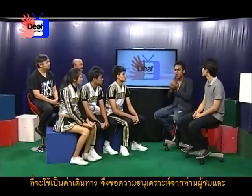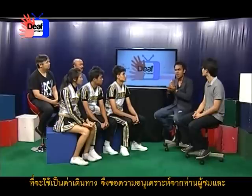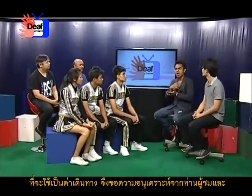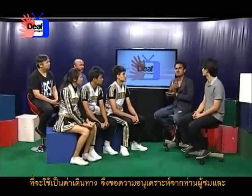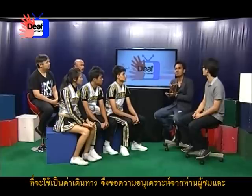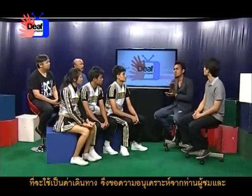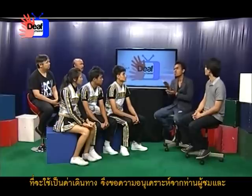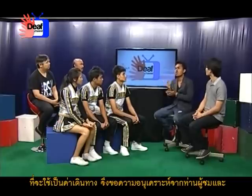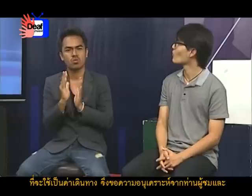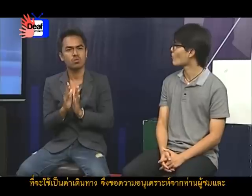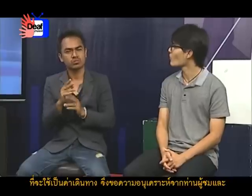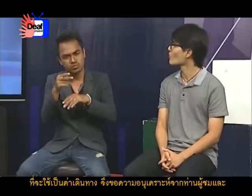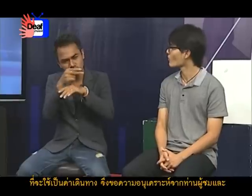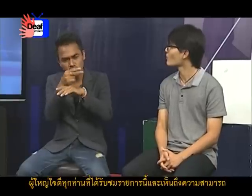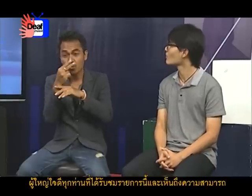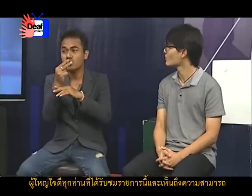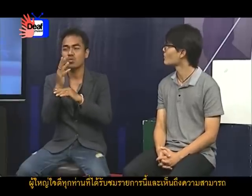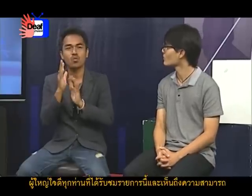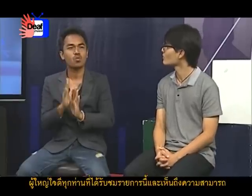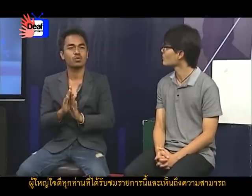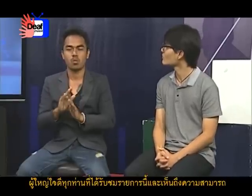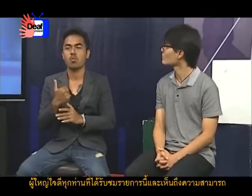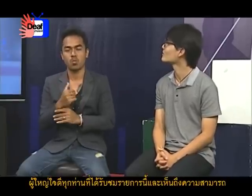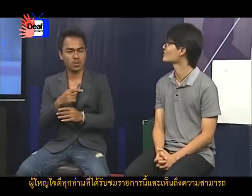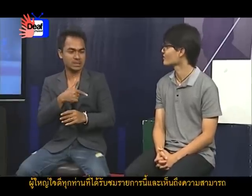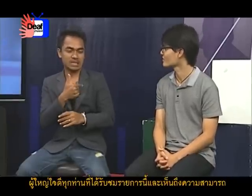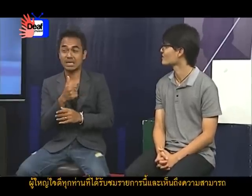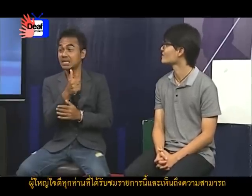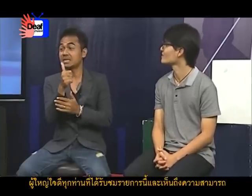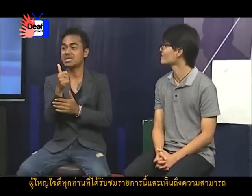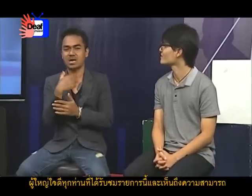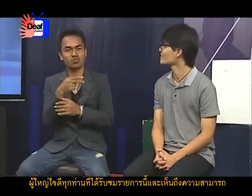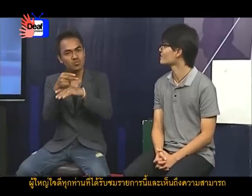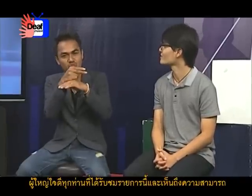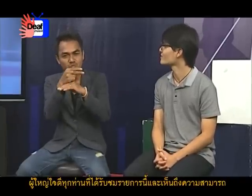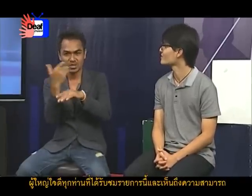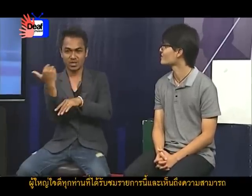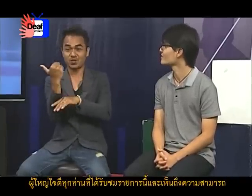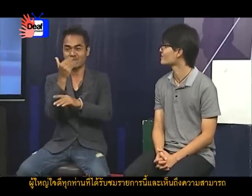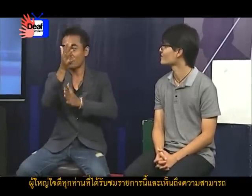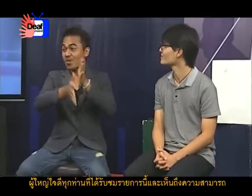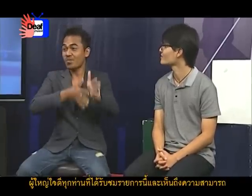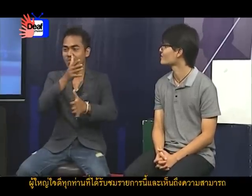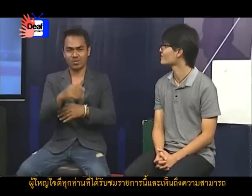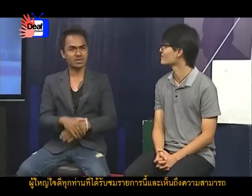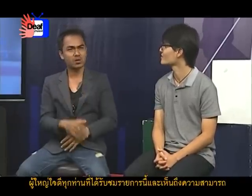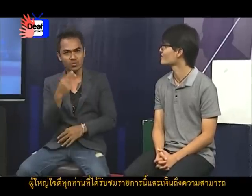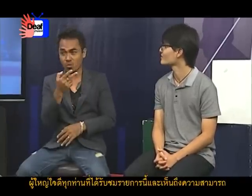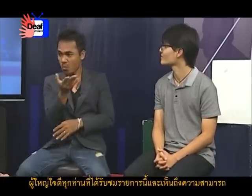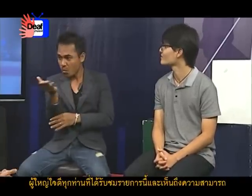ะครับท่านผู้ชมนะครับแล้วก็ผู้ใหญ่ใจดีทุกท่านนะครับที่ดูที่ได้ดูรายการนี้แล้วก็เห็นถึงความสามารถของ